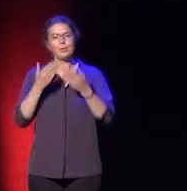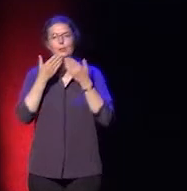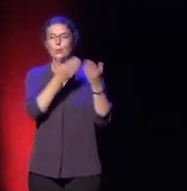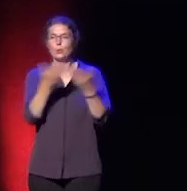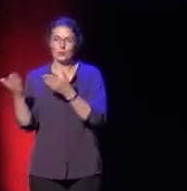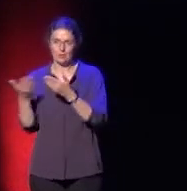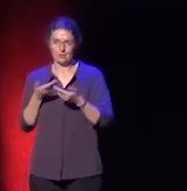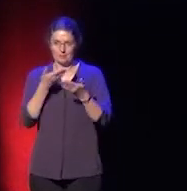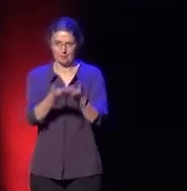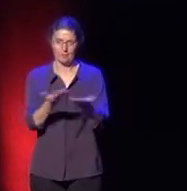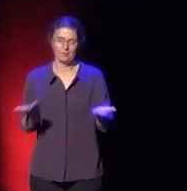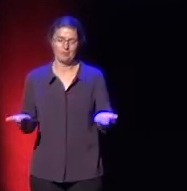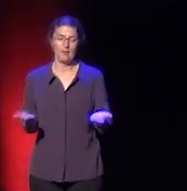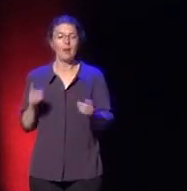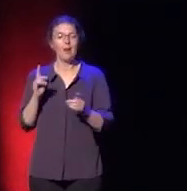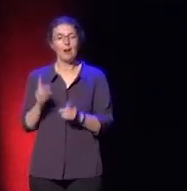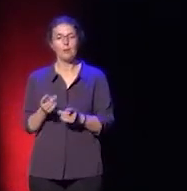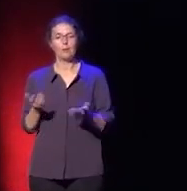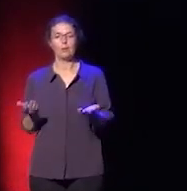zu dürfen und auch